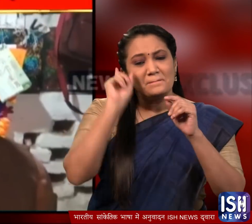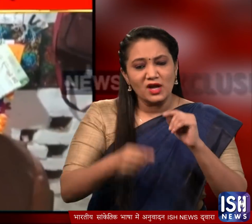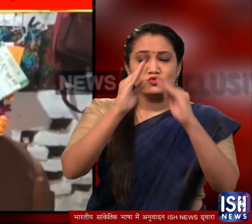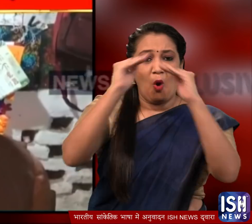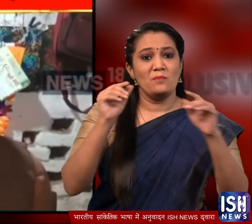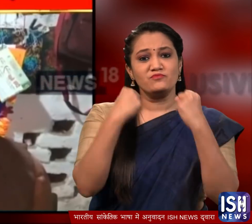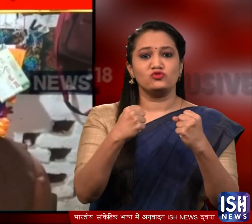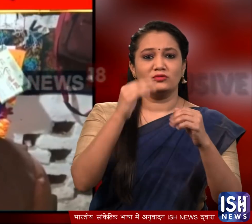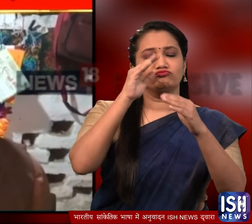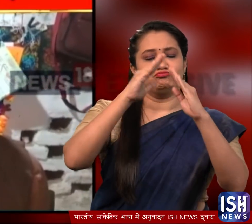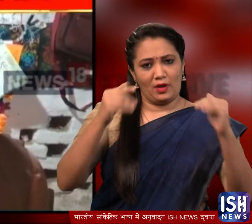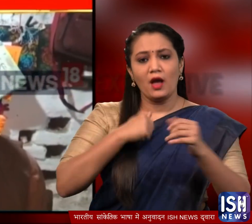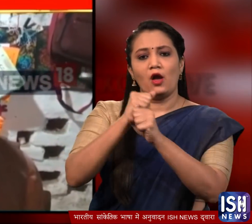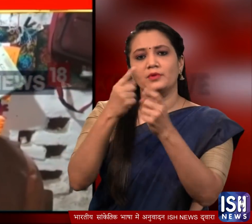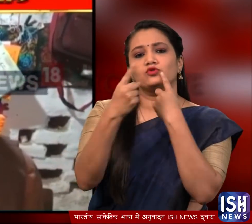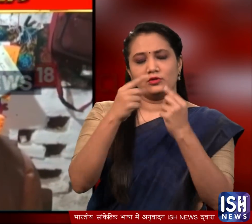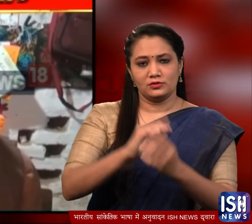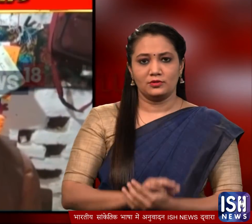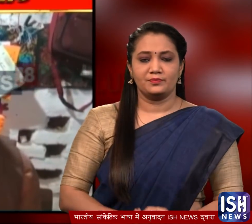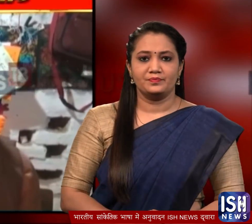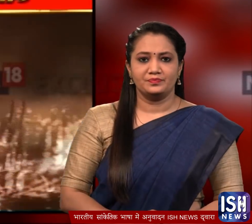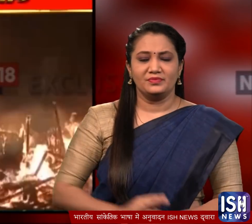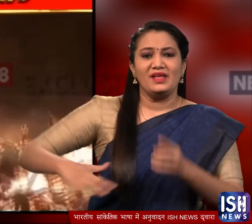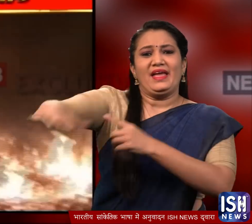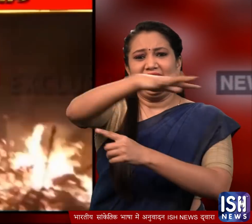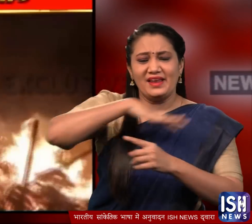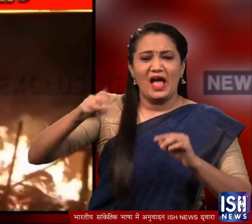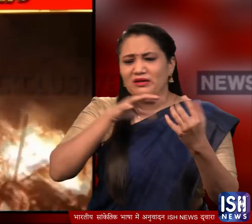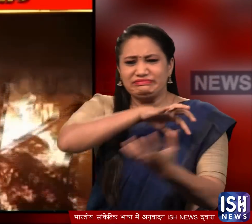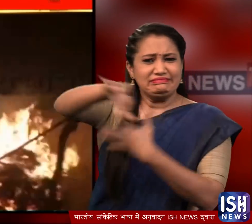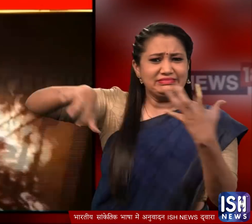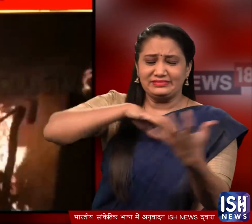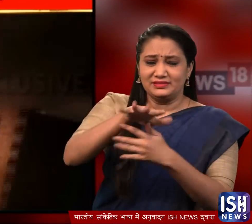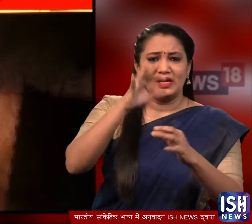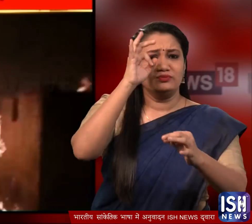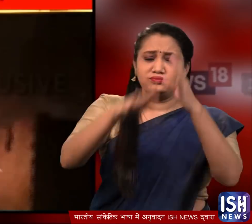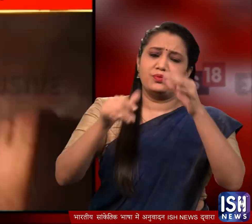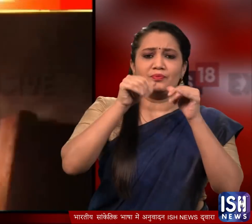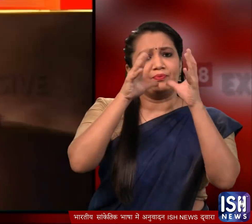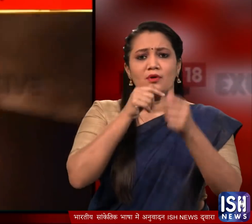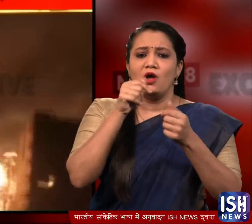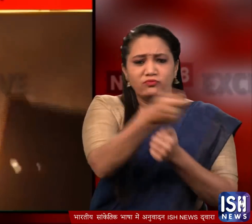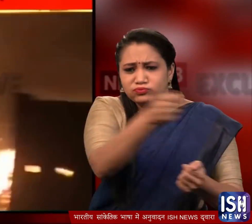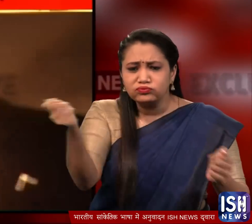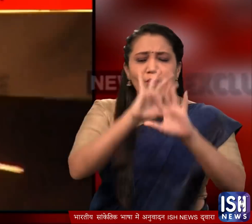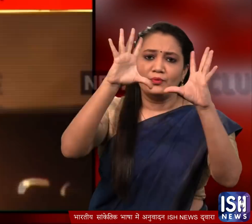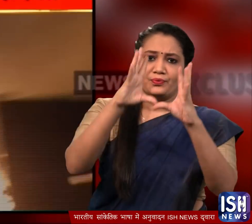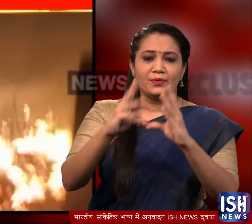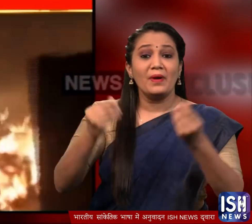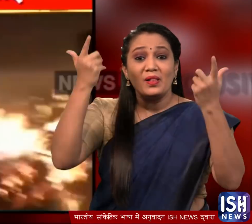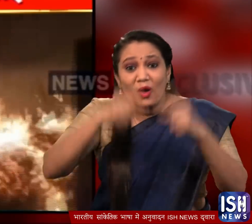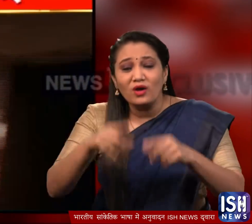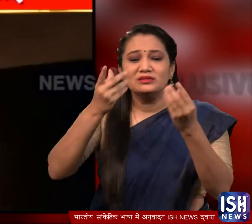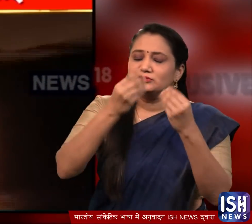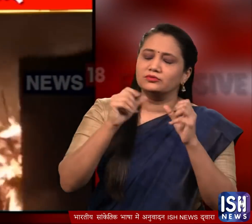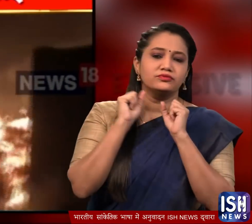मकान बनना चाहिए, ये प्रशासन से हम बात कर रहे हैं। इलाके में मची अफरा तफरी के बीच आग को तो बुझा लिया गया, लेकिन उससे हुए